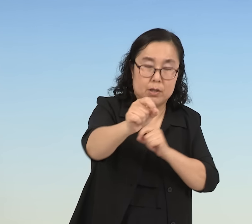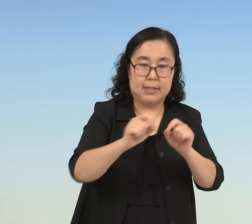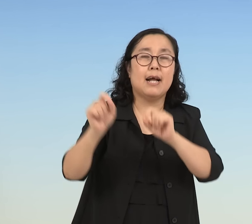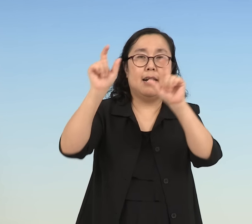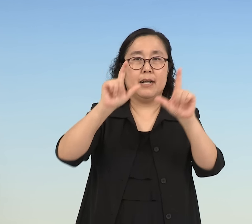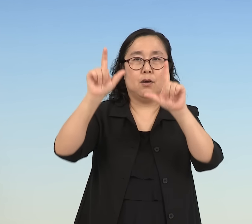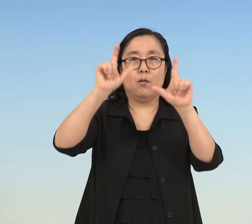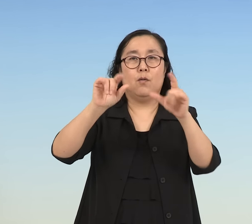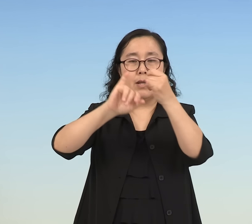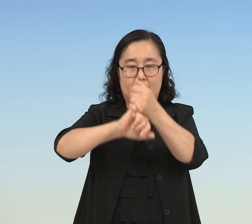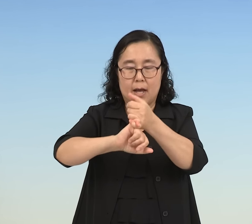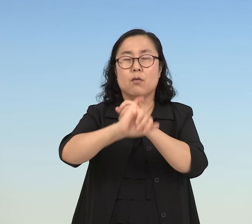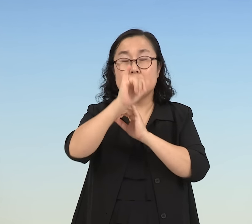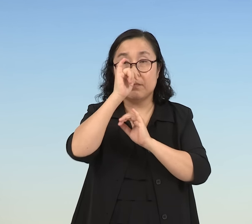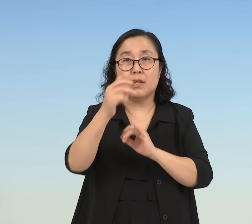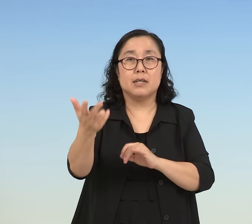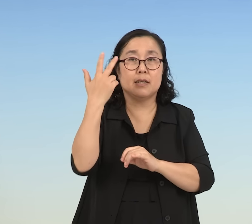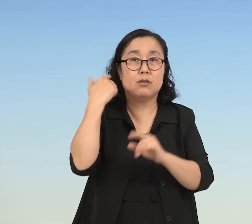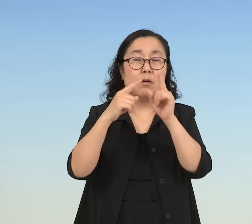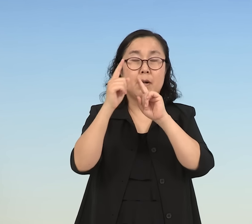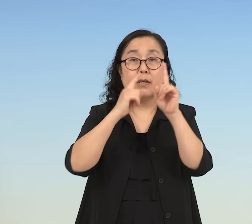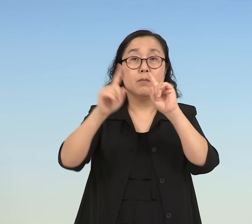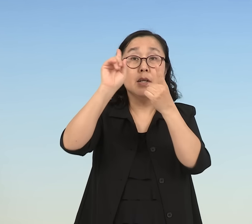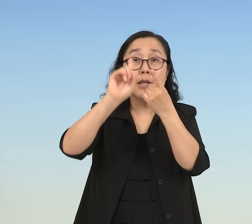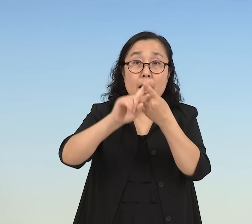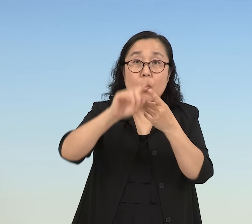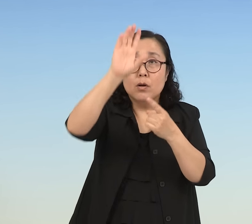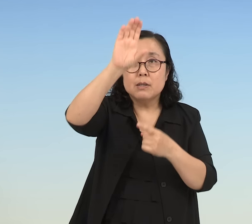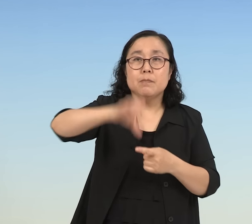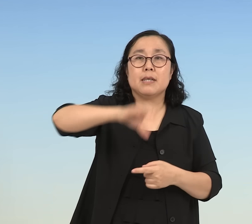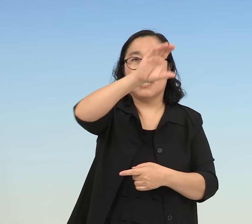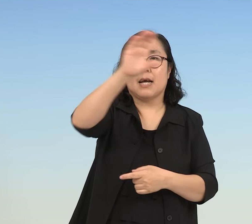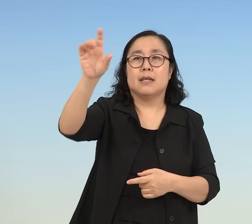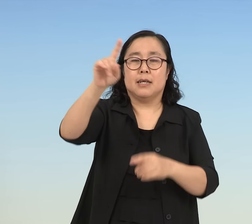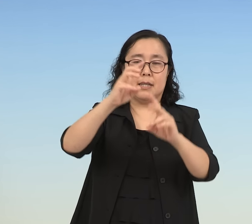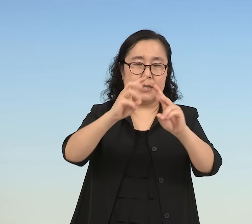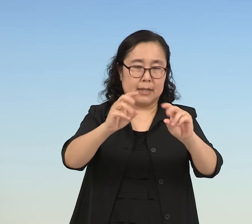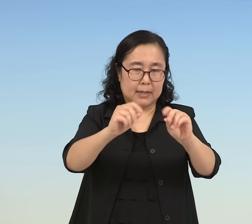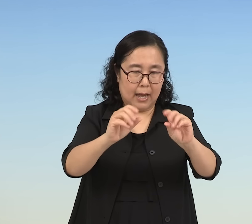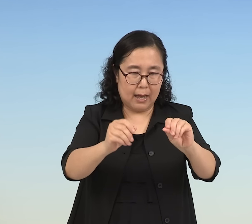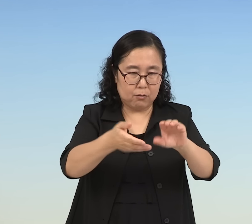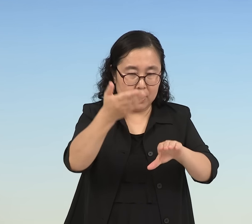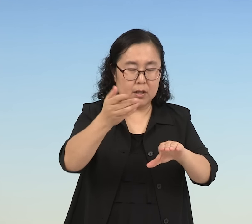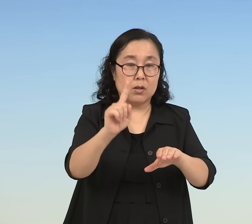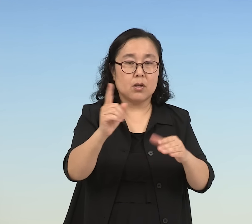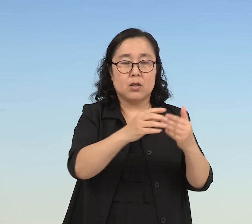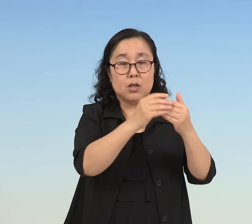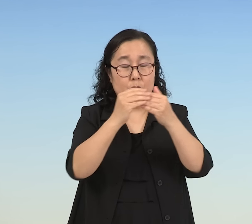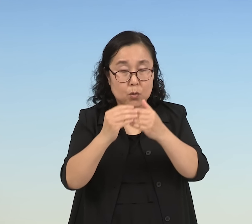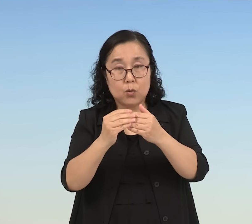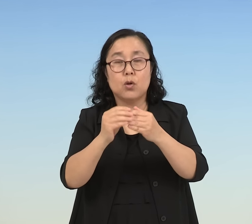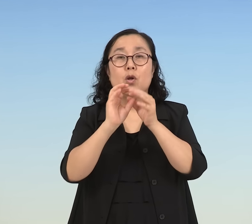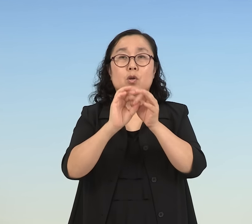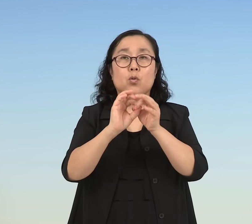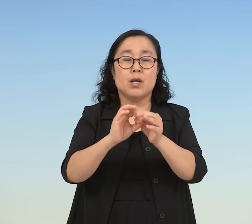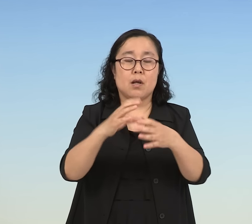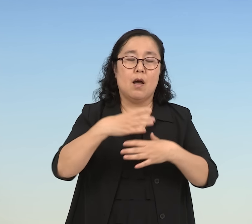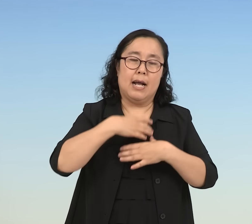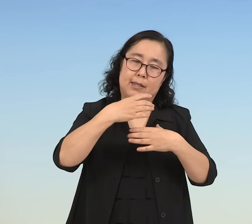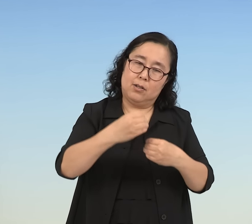살리로다. 지난주 말씀드리지 않았습니까? 십자가는 이 땅에서 어떤 가이드와 인도를 통해 내가 이